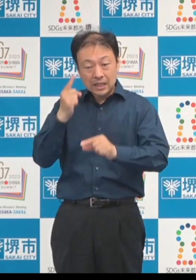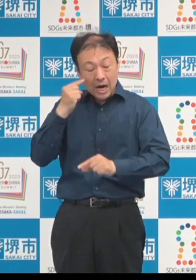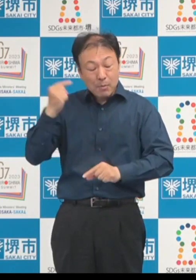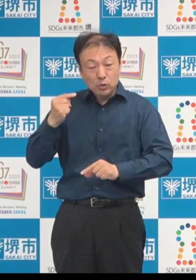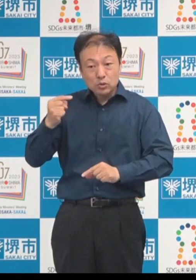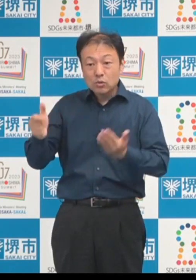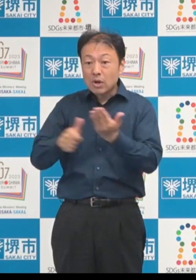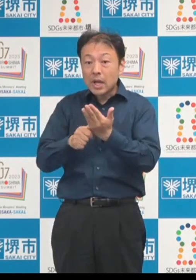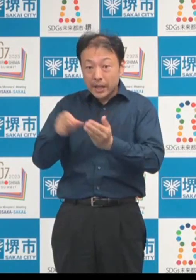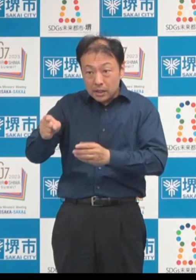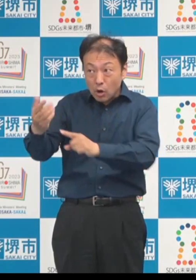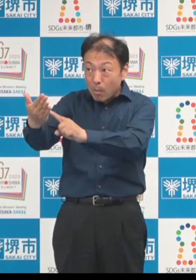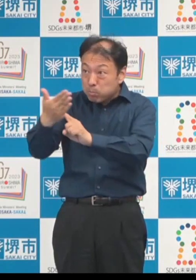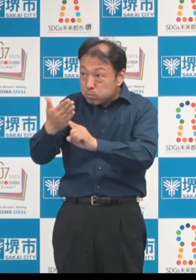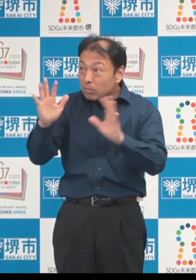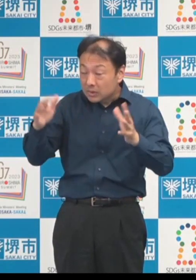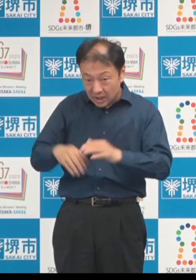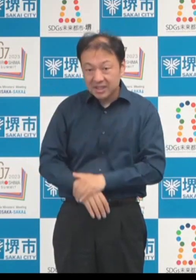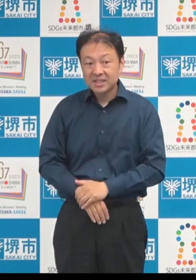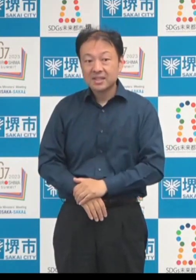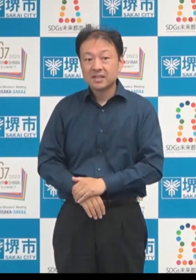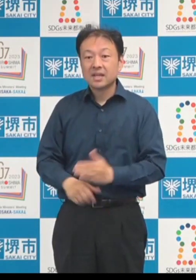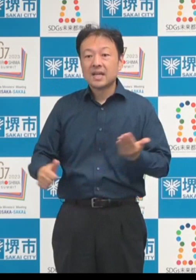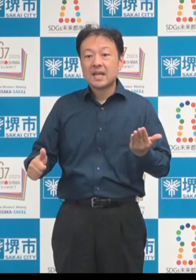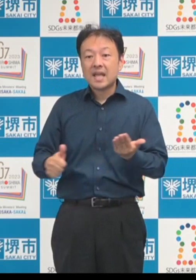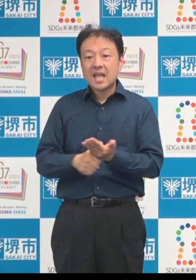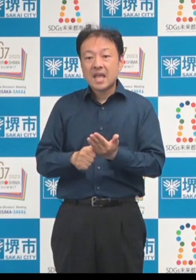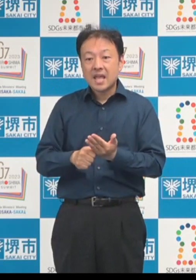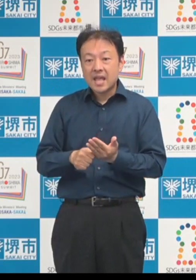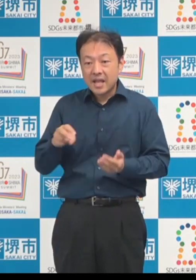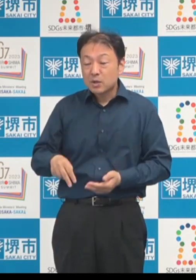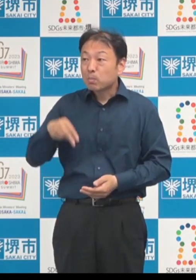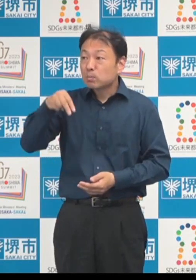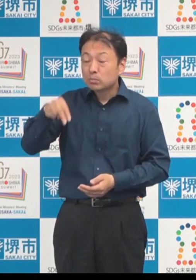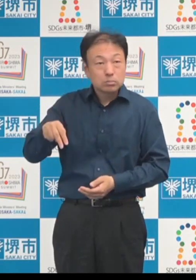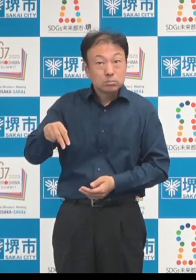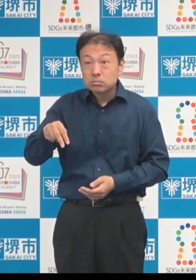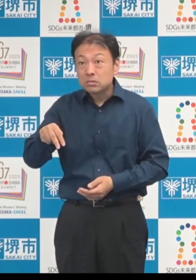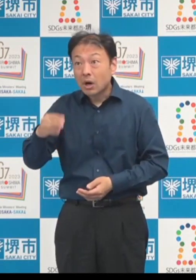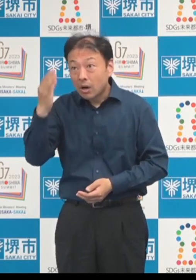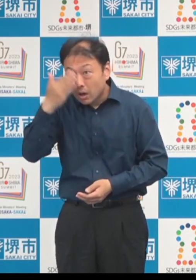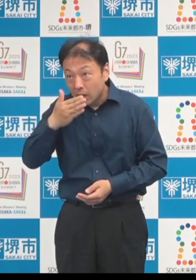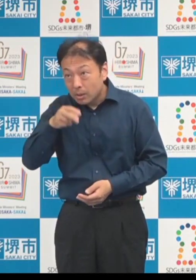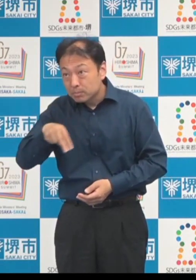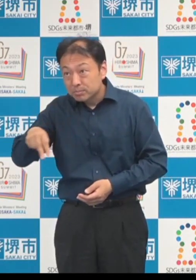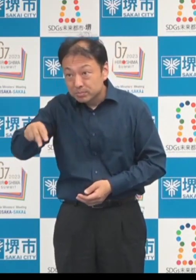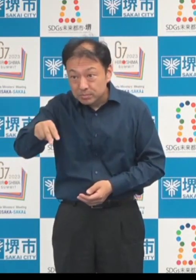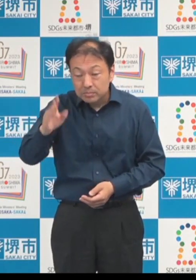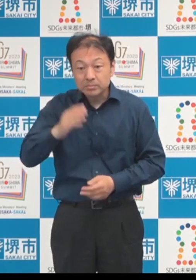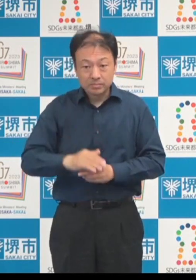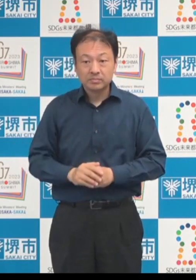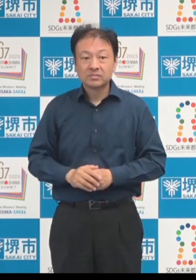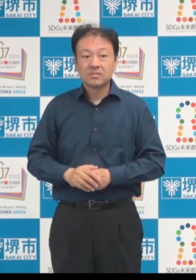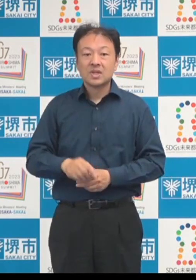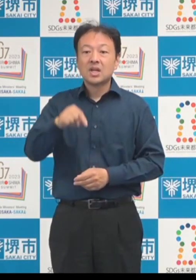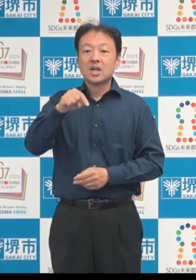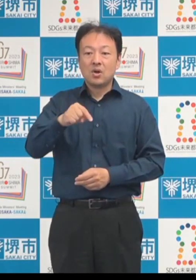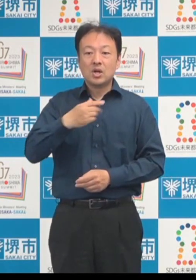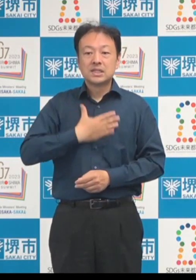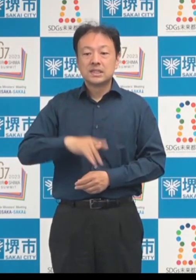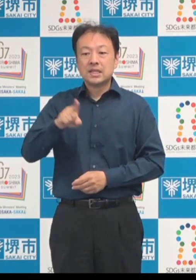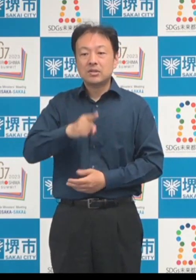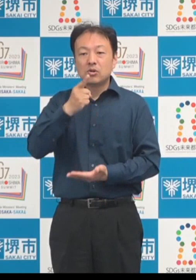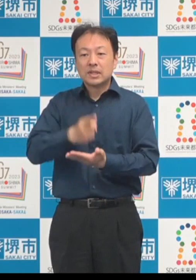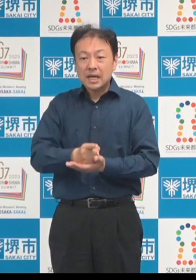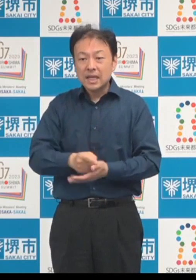もされていない。で駅に降りた人がフラッと行くような場所ではなくて、もうそこに狙った人だけ来ればいいんだと、分かってる人だけ